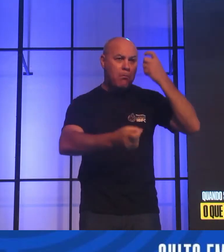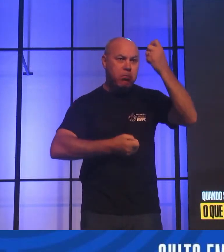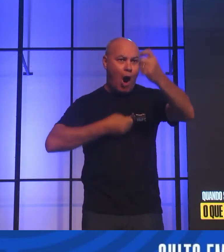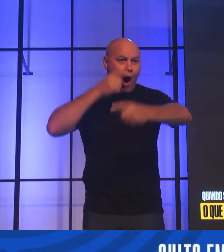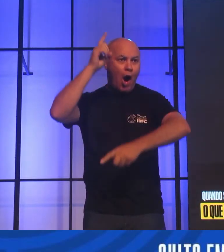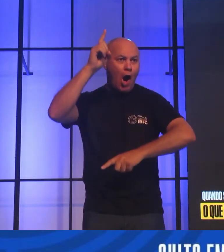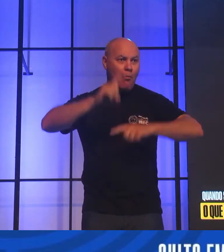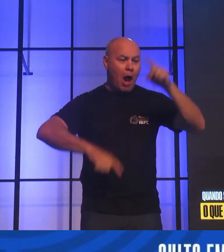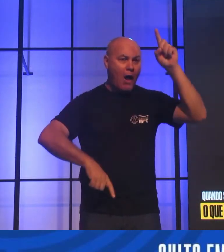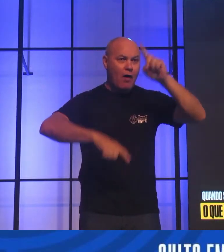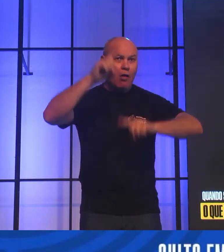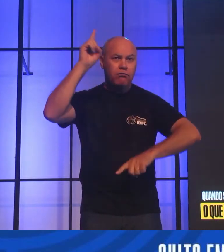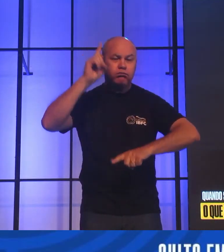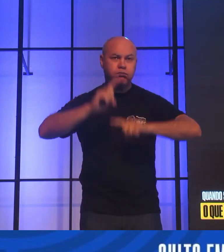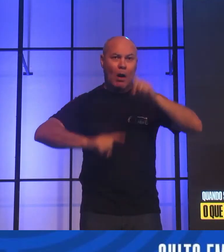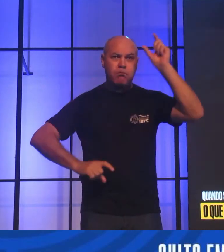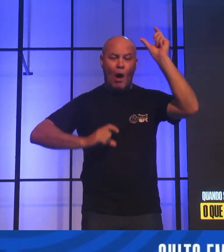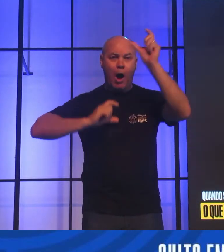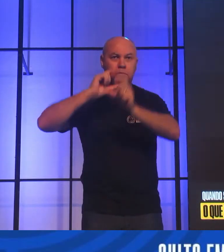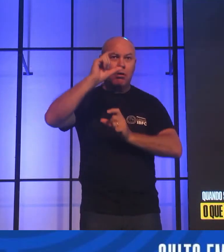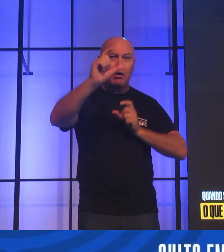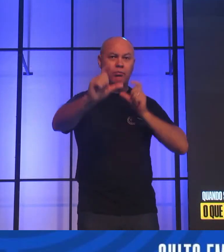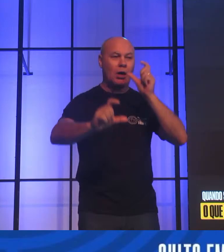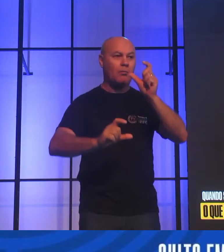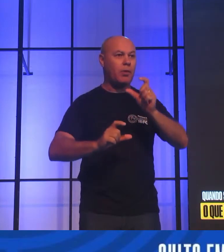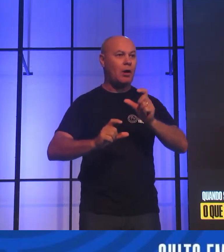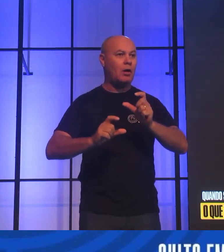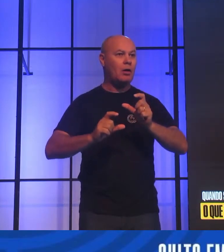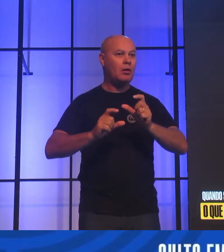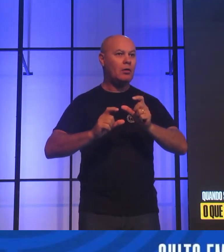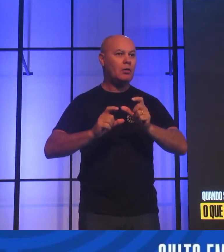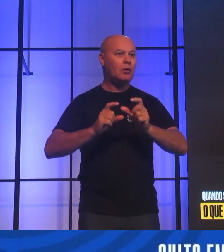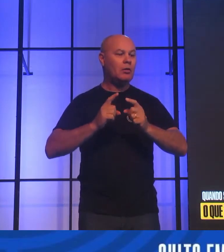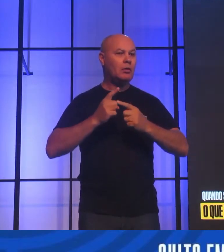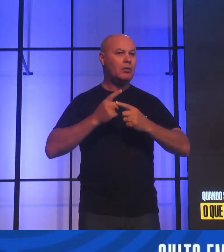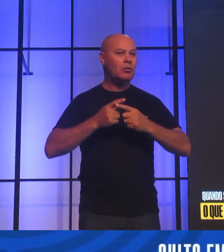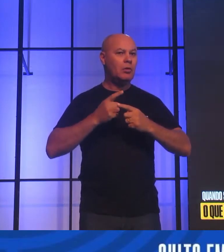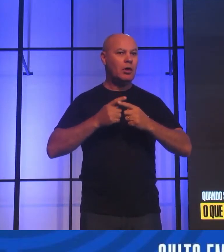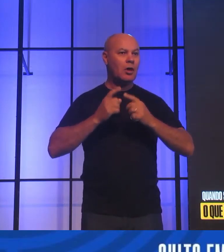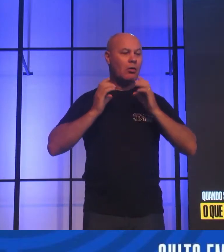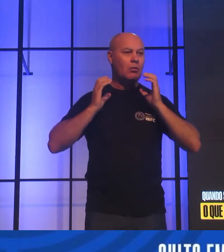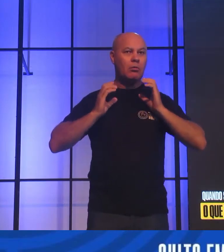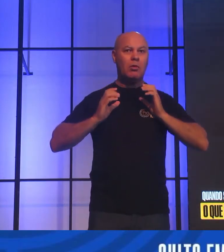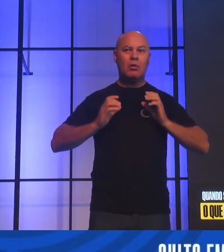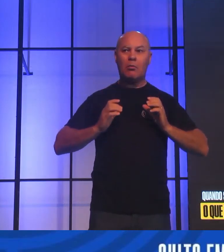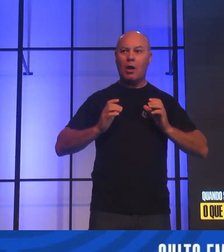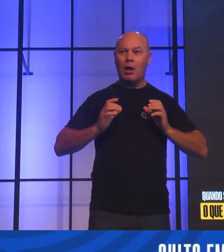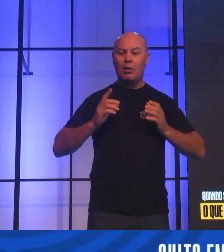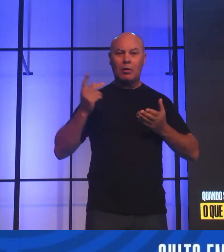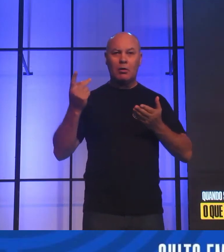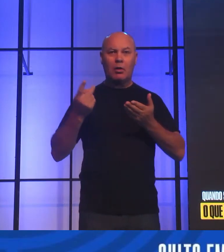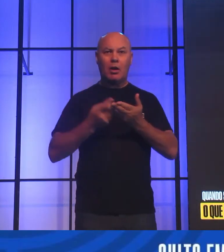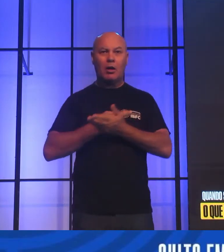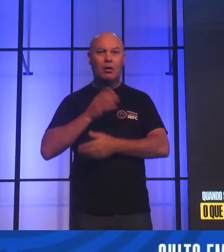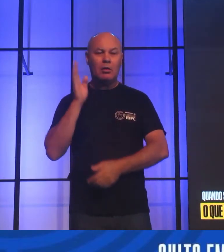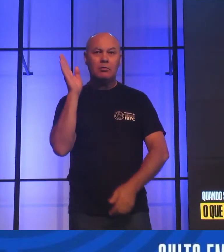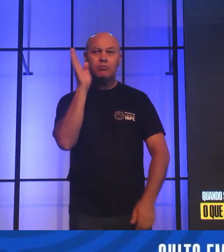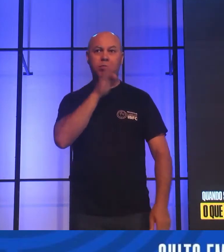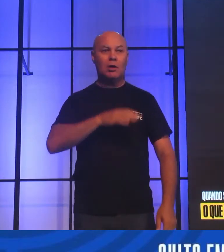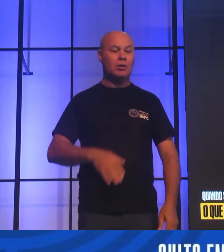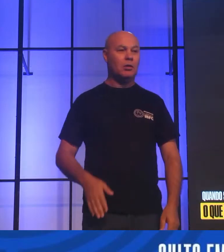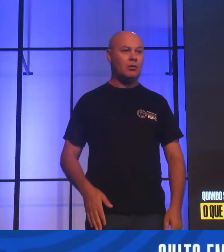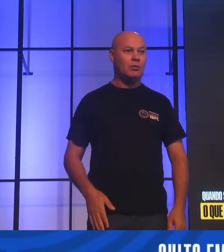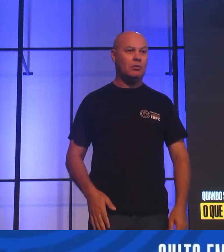ruim. Reações externas. Por um lado, isso até, vamos